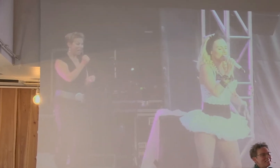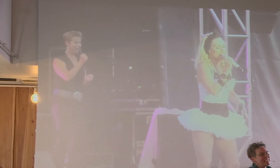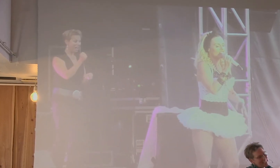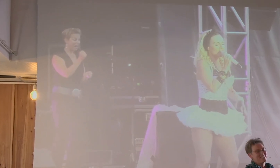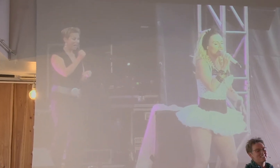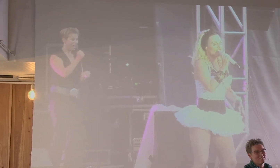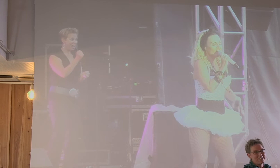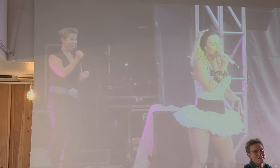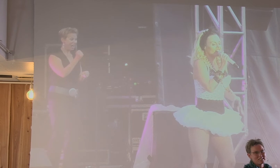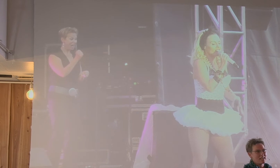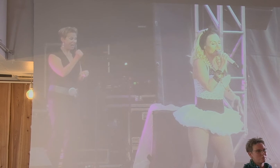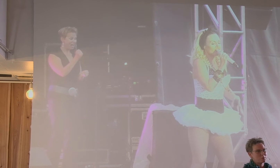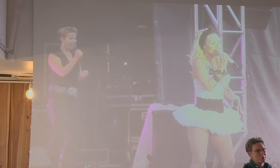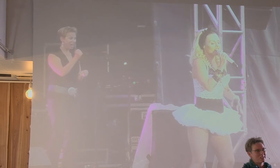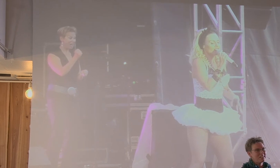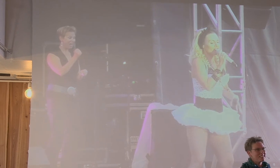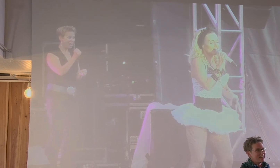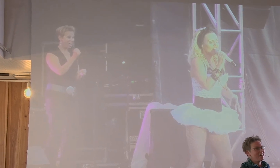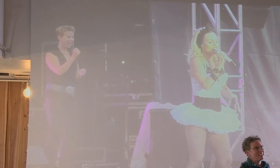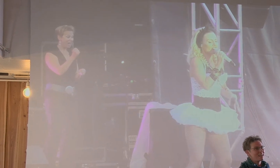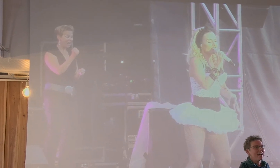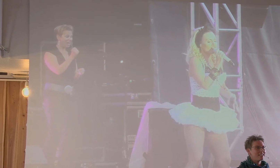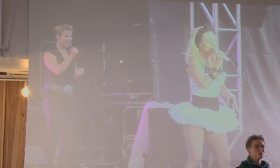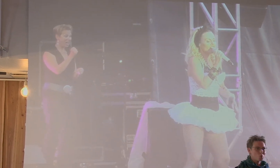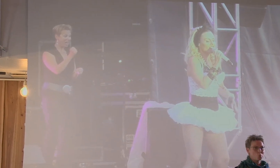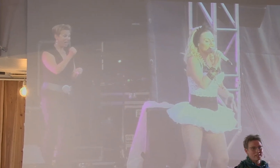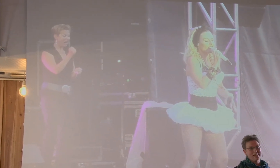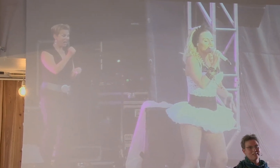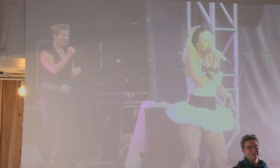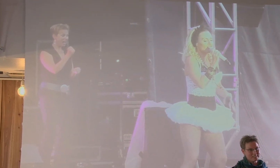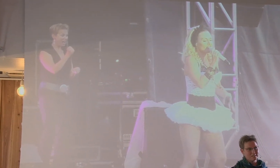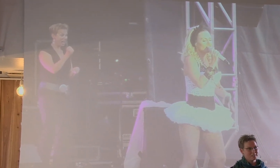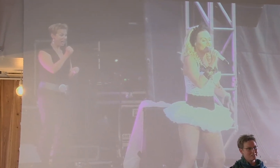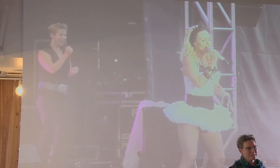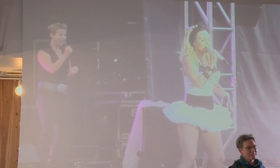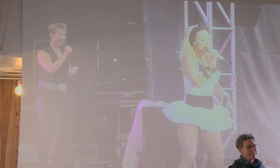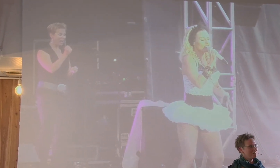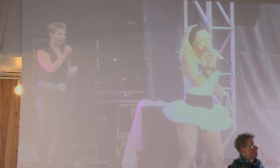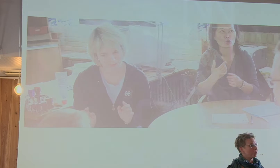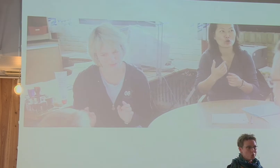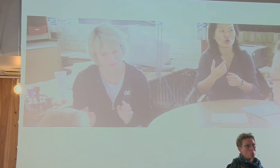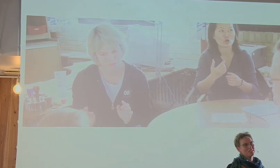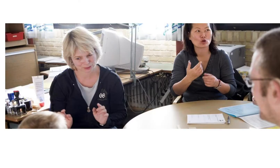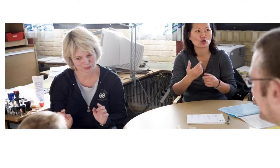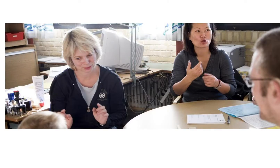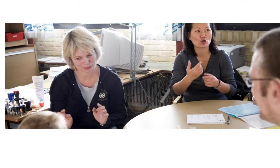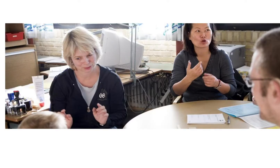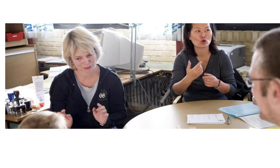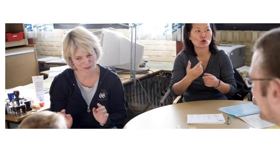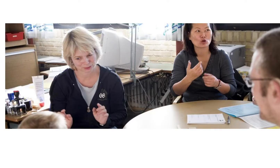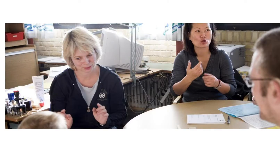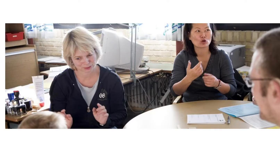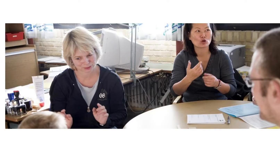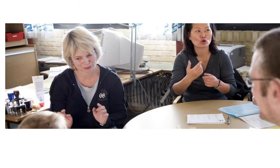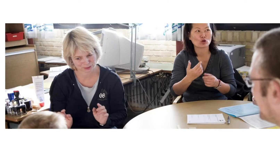Og det fantastiske ved at være tegnsprogstolk, det er, at der er ikke to dage, der ens for nogen tegnsprogstolke.